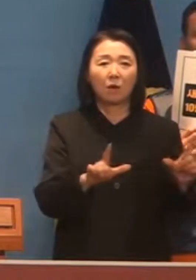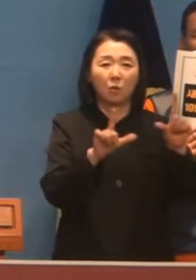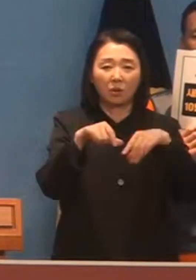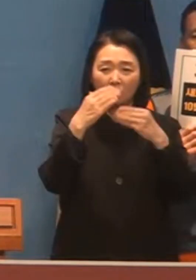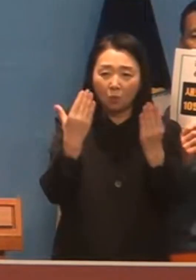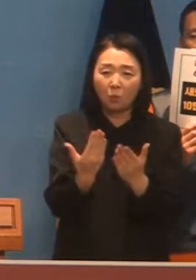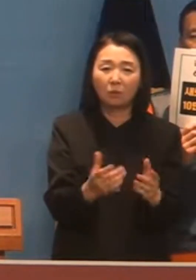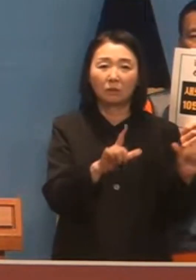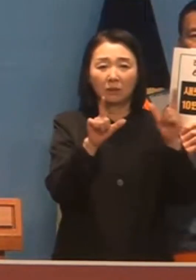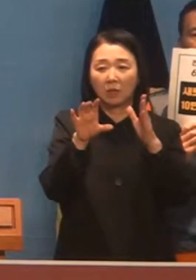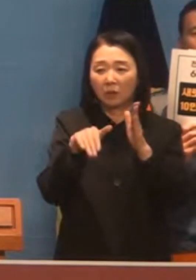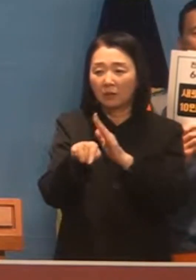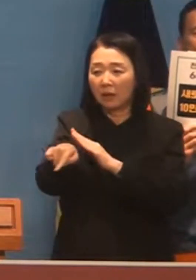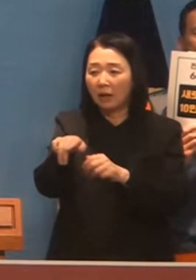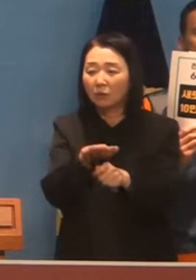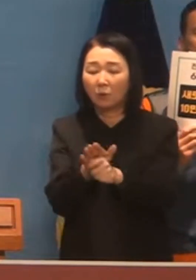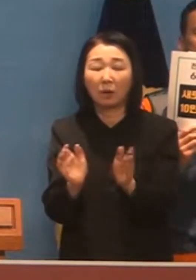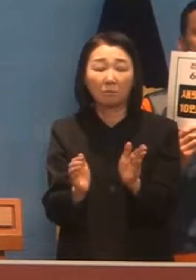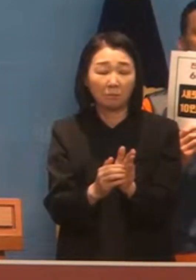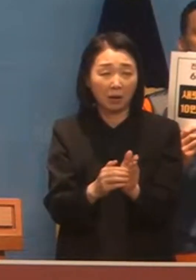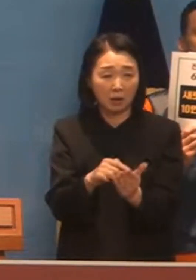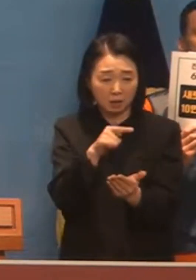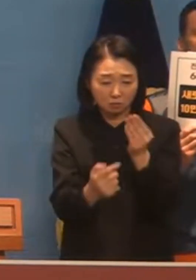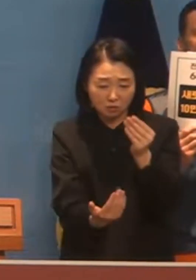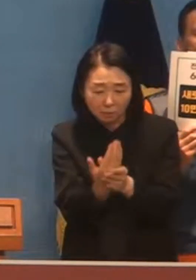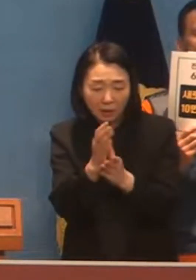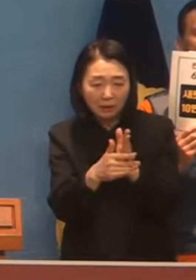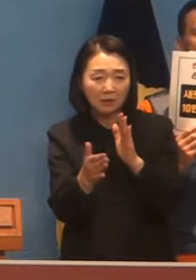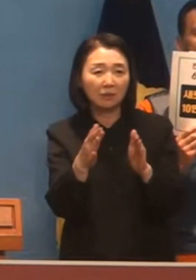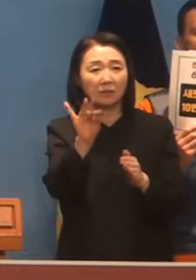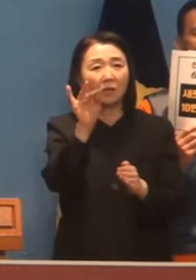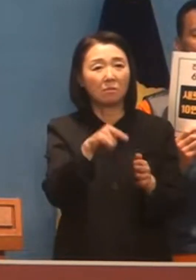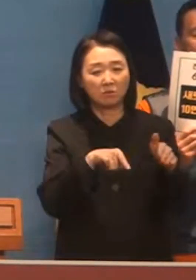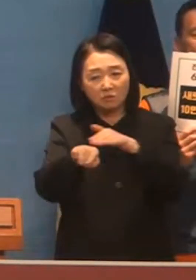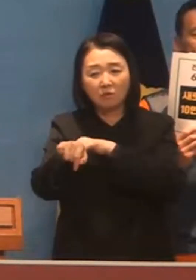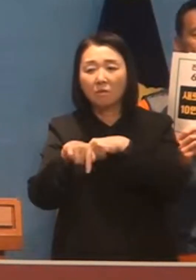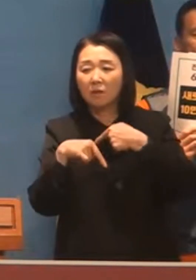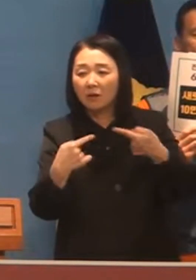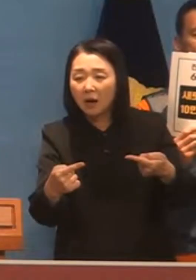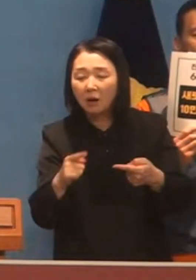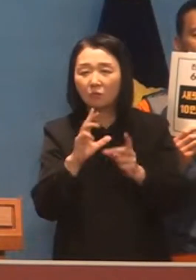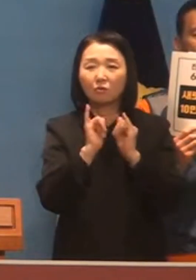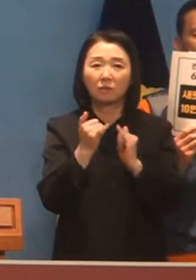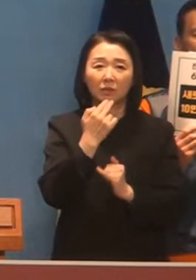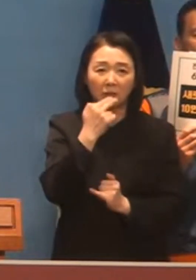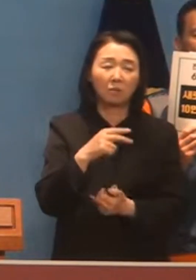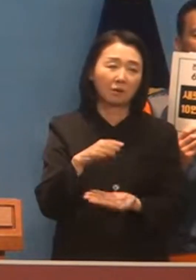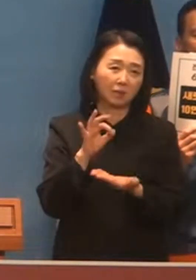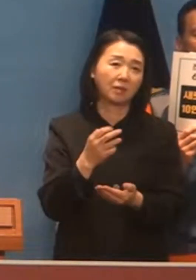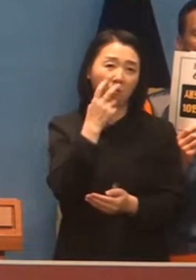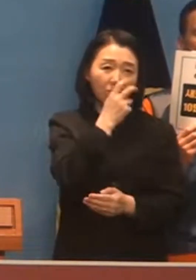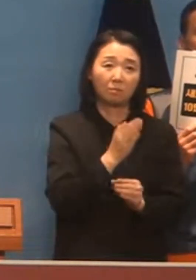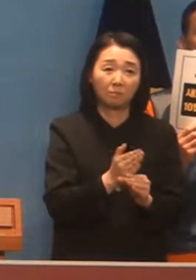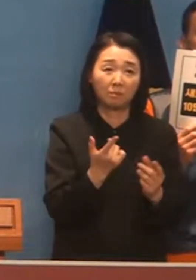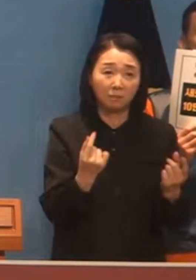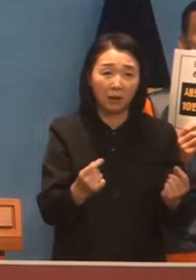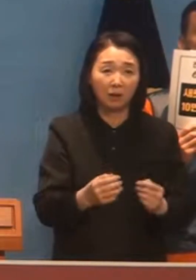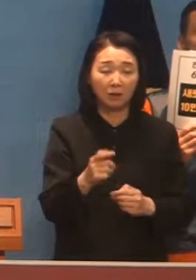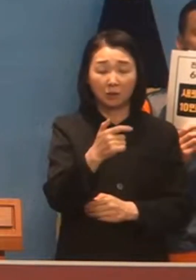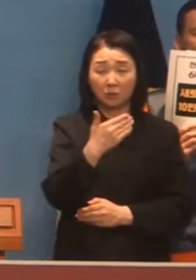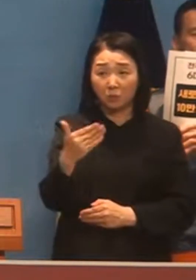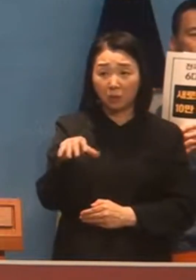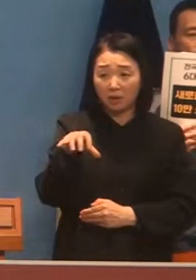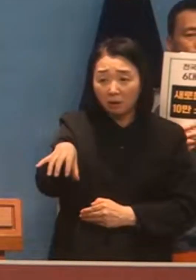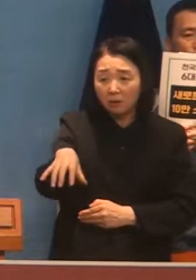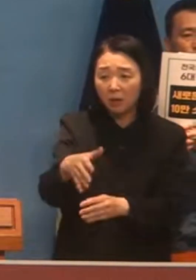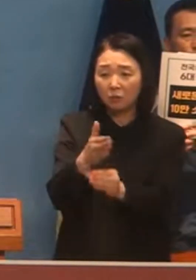분야에 출동하고 있으며 각종 재난 발생 시 가장 먼저 출동하여 국민의 생명과 재산을 보호하고 있습니다. 소방을